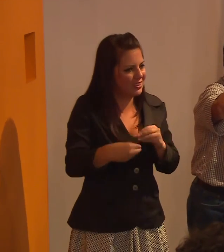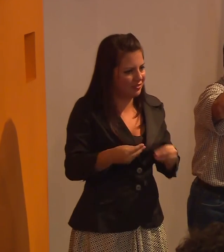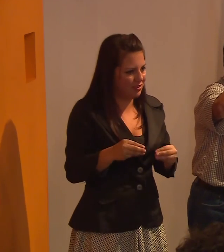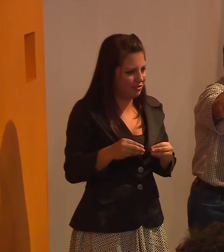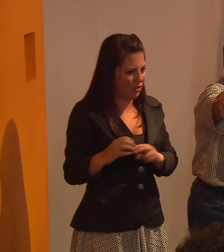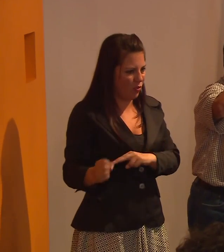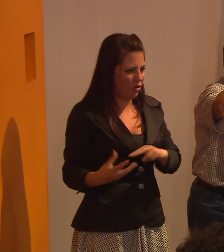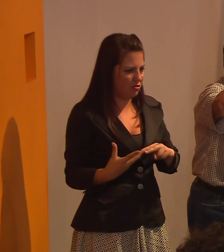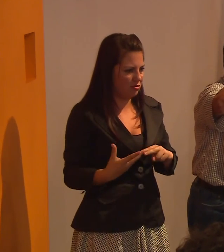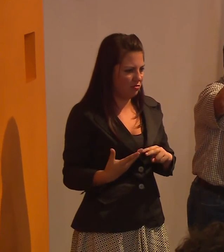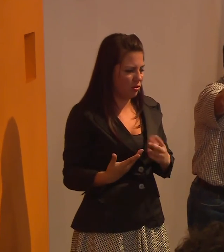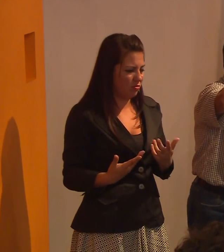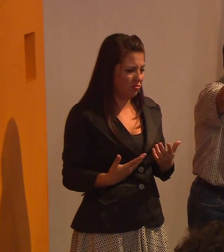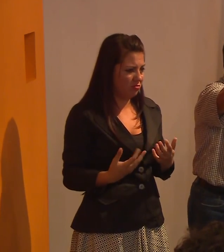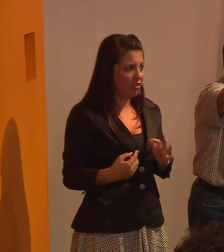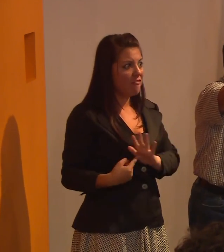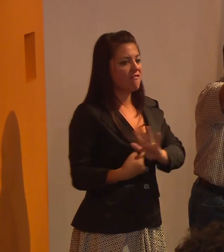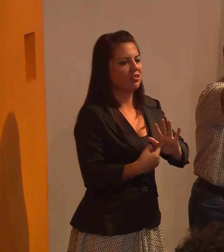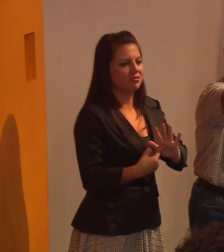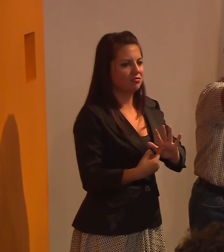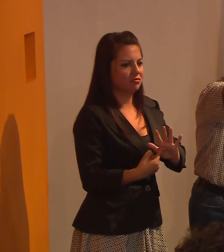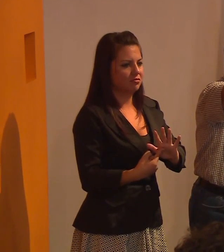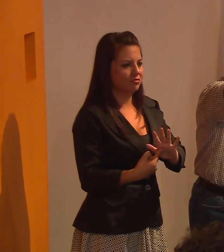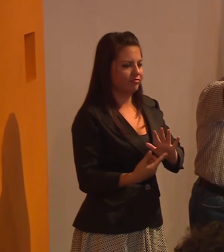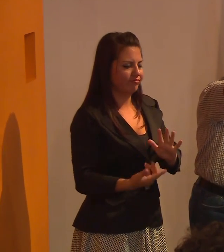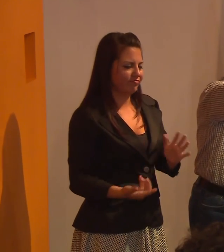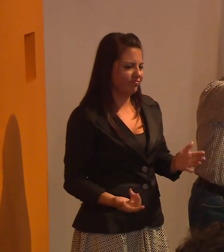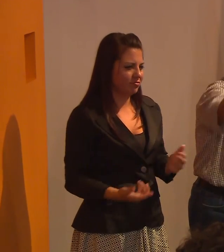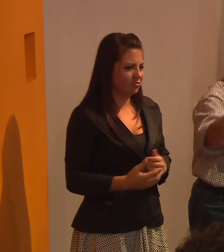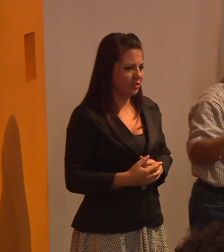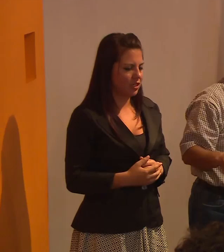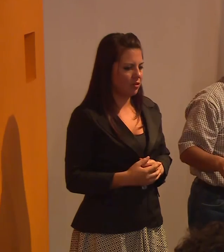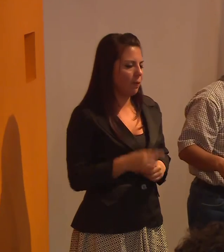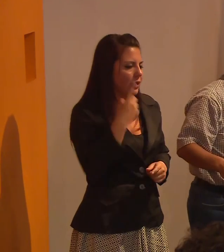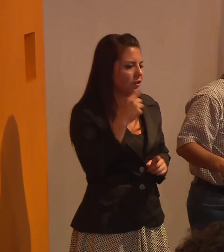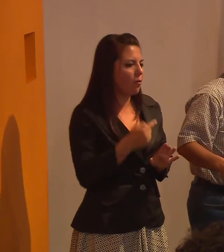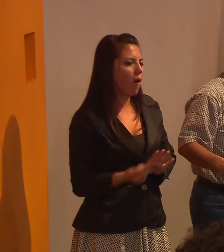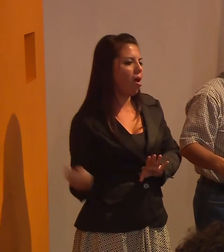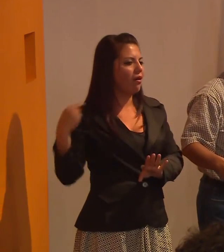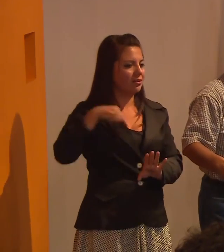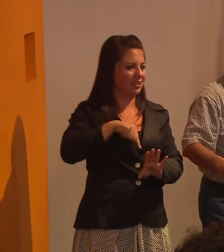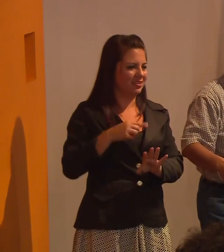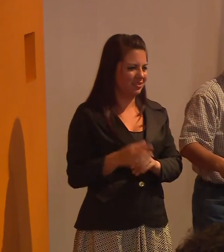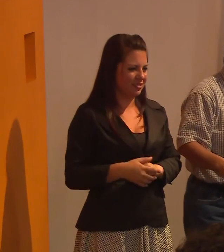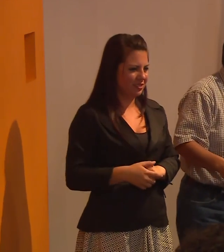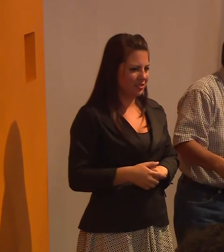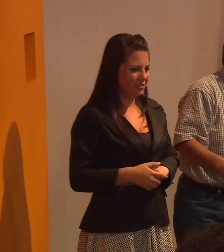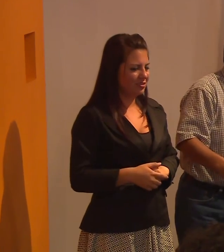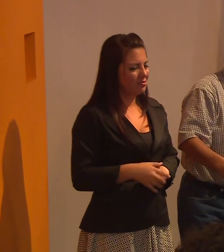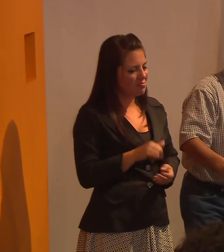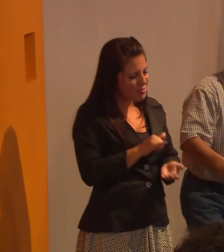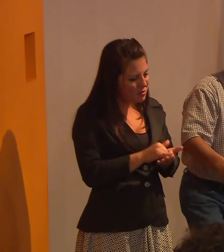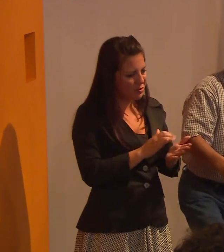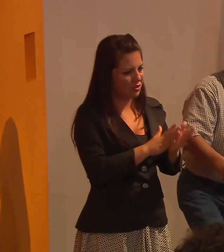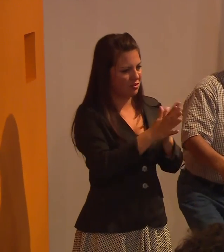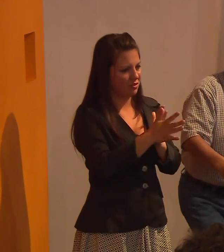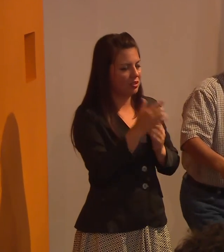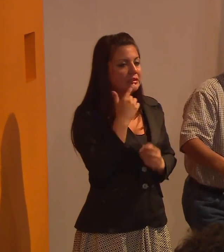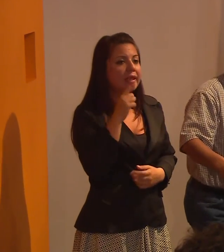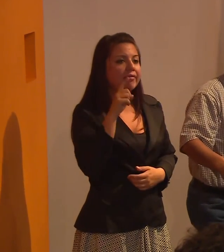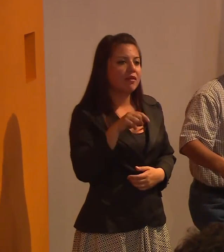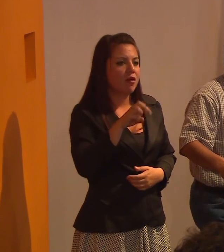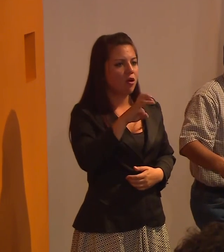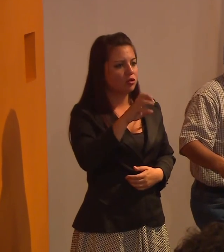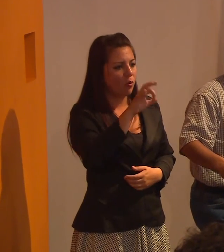atrás. Hoy estamos ante lo mismo, quiero advertir eso claramente. Eso de que haya que completar en 8%